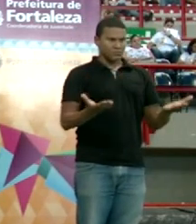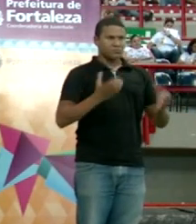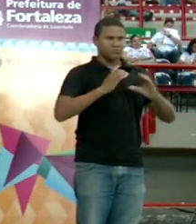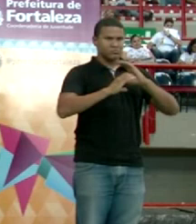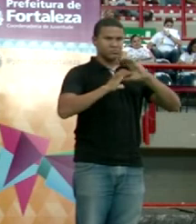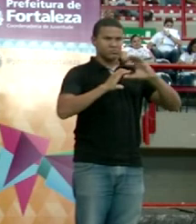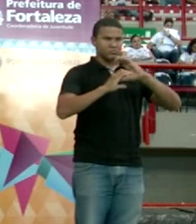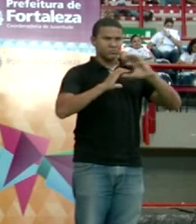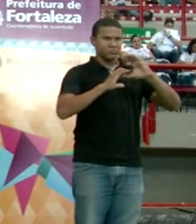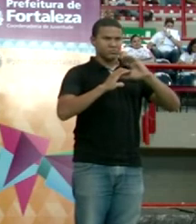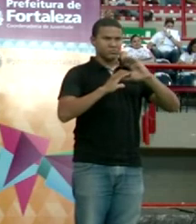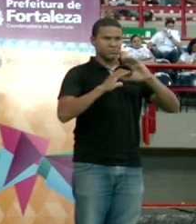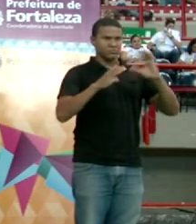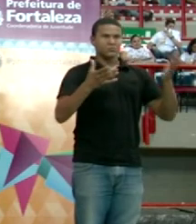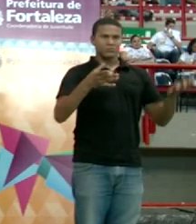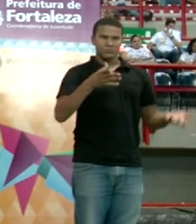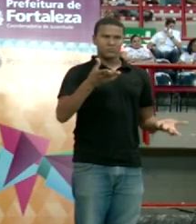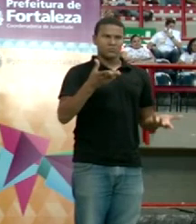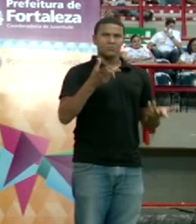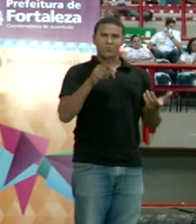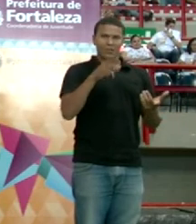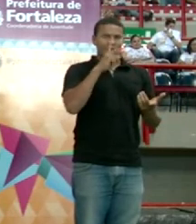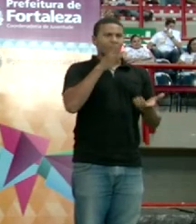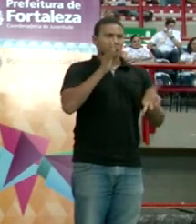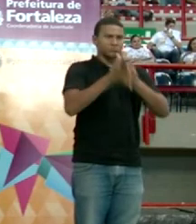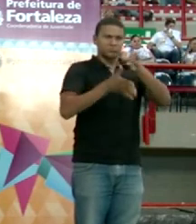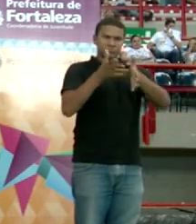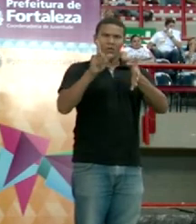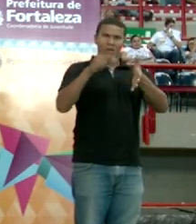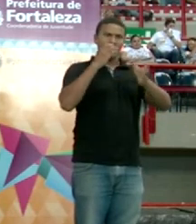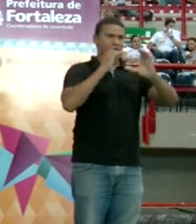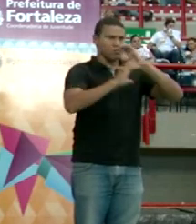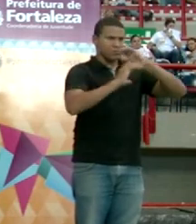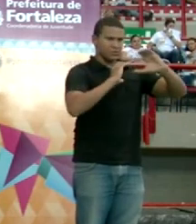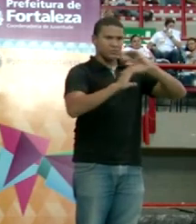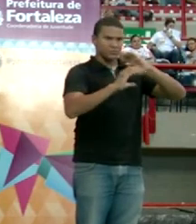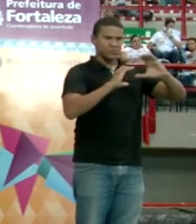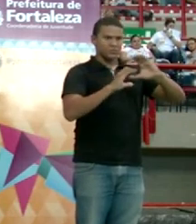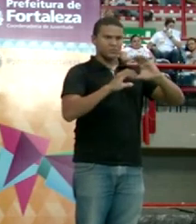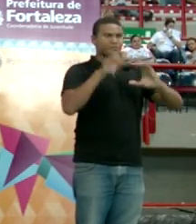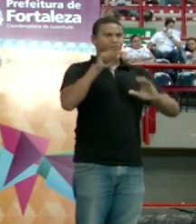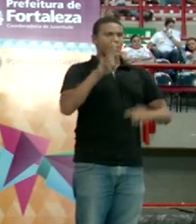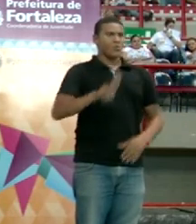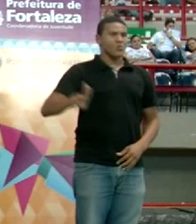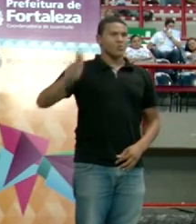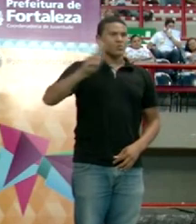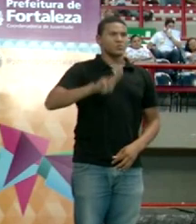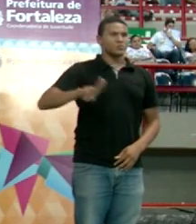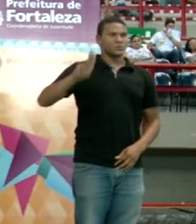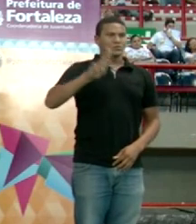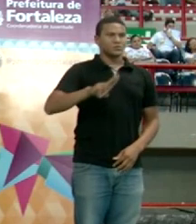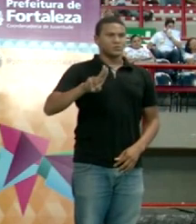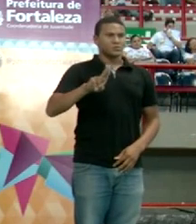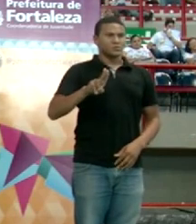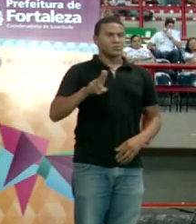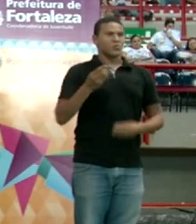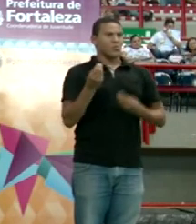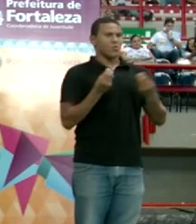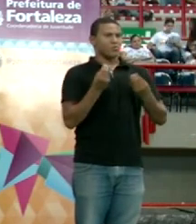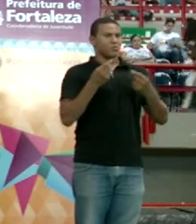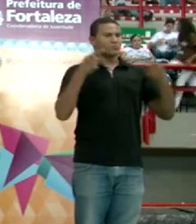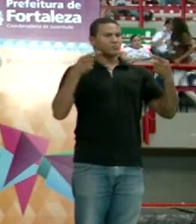A linguagem de sinais é um código comunicativo que se utiliza de uma outra